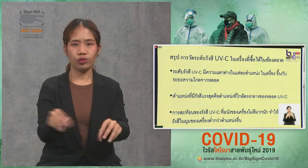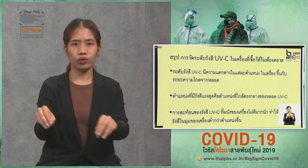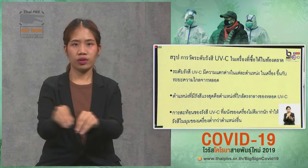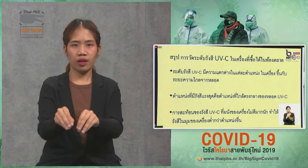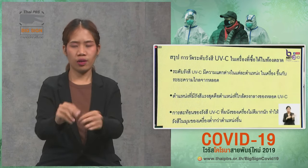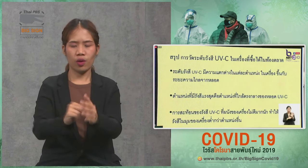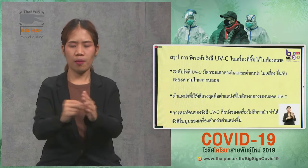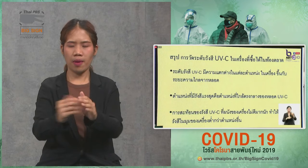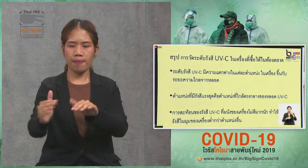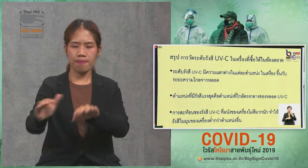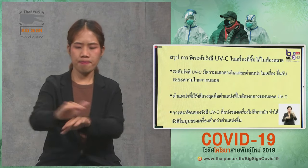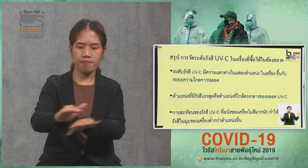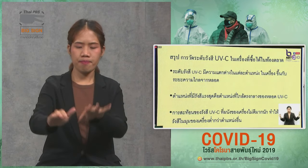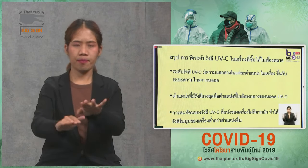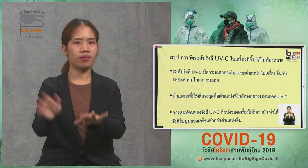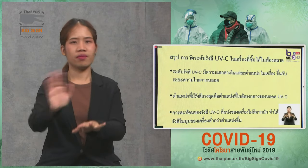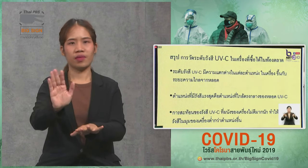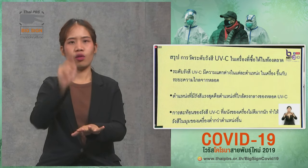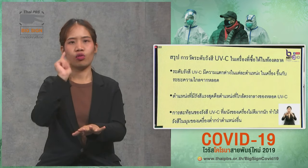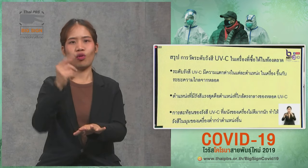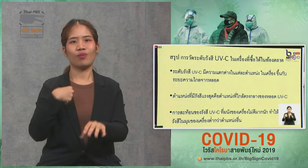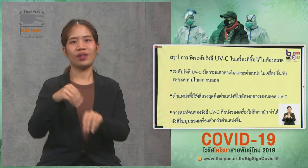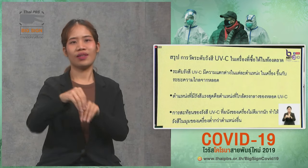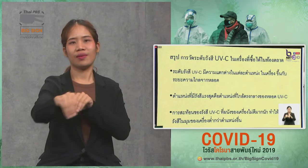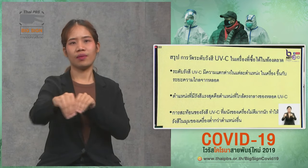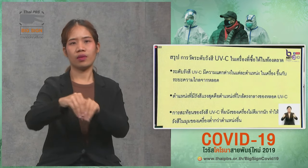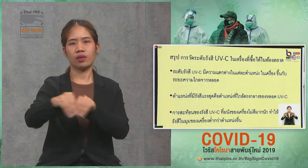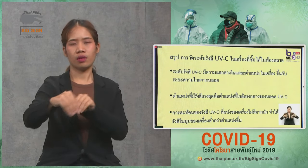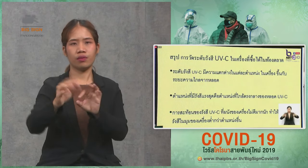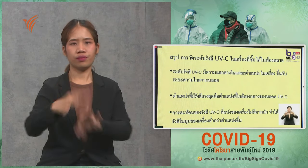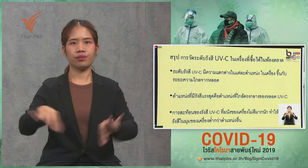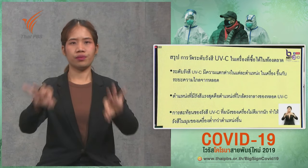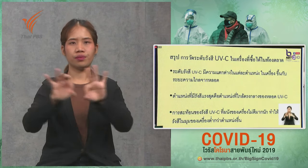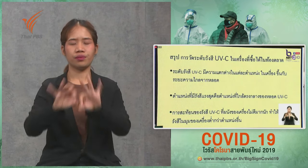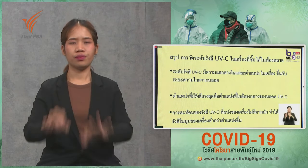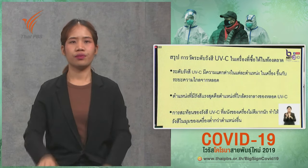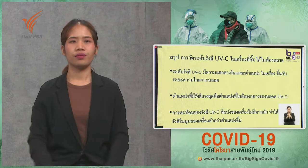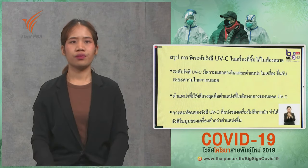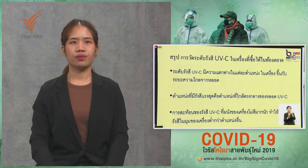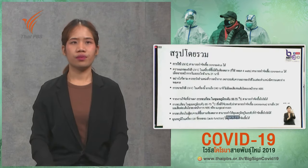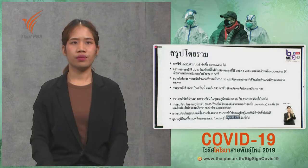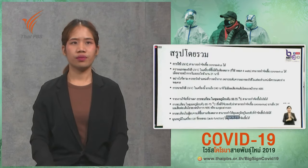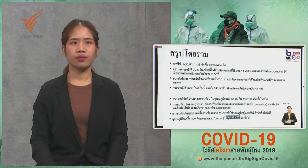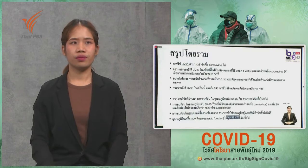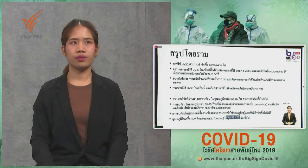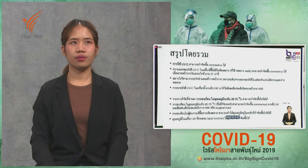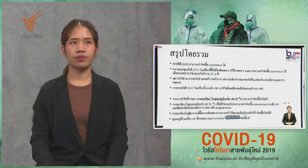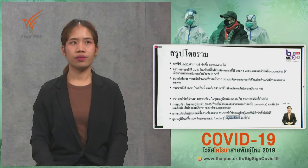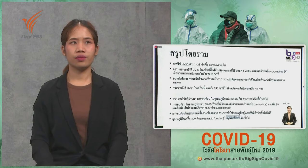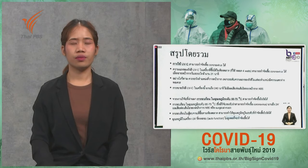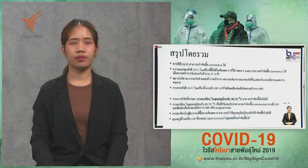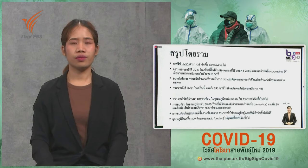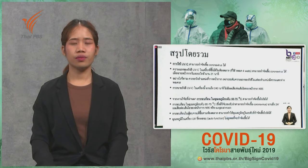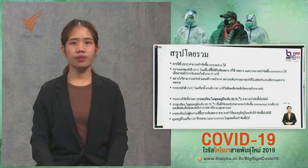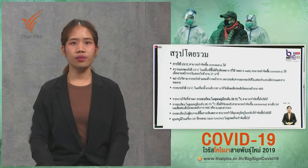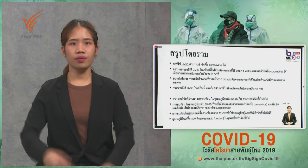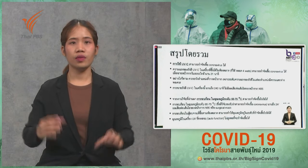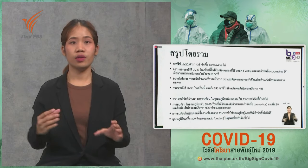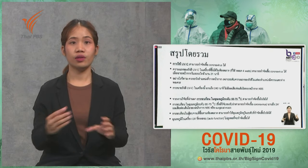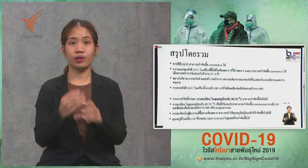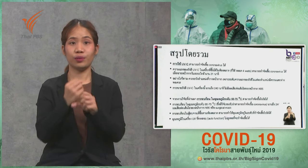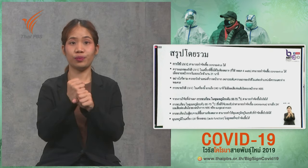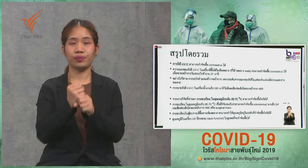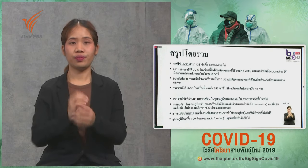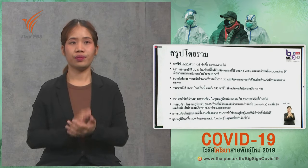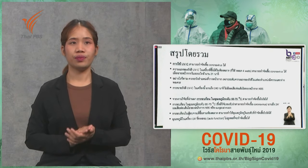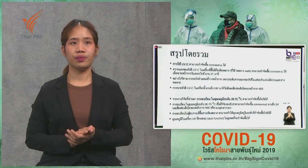ใส่นะครับระยะความห่างเนี่ยมีความสำคัญนะครับต่อครับนะดังนั้นโดยสรุปโดยรวม